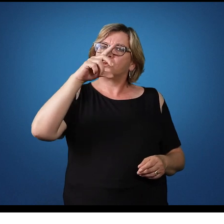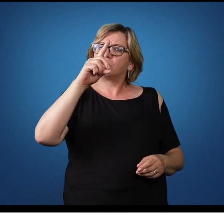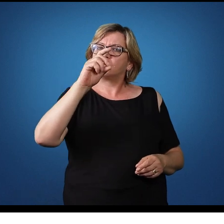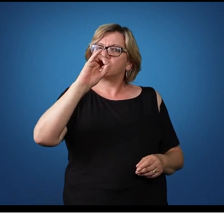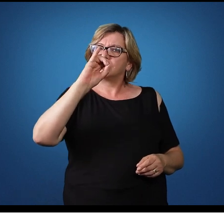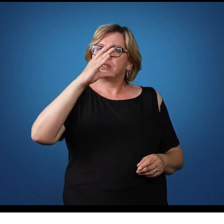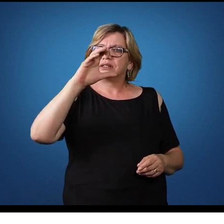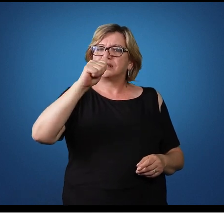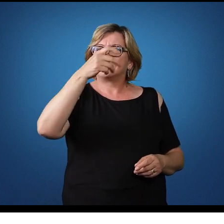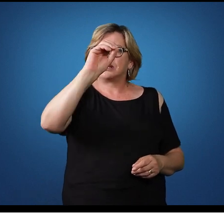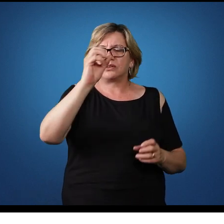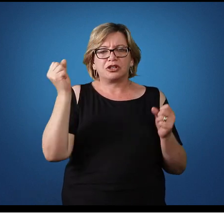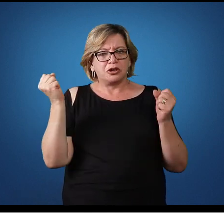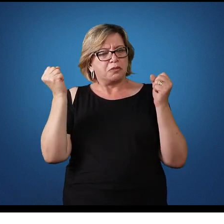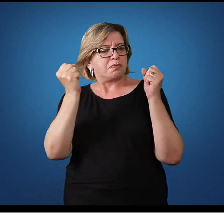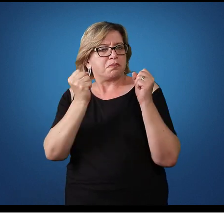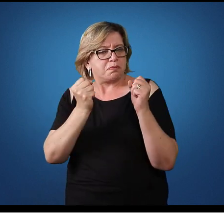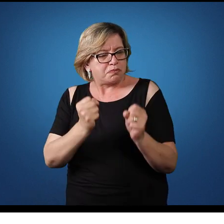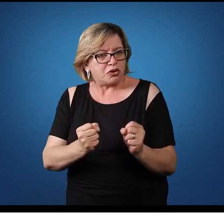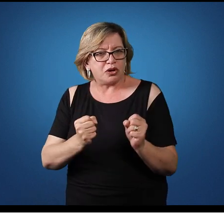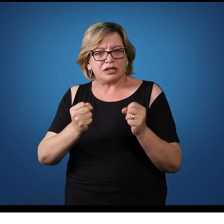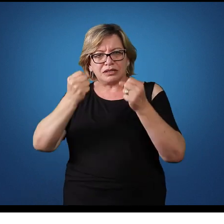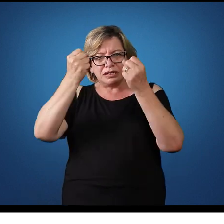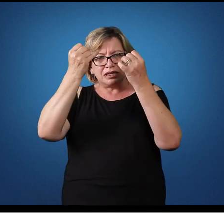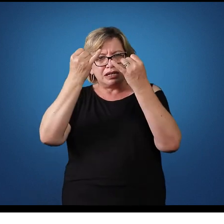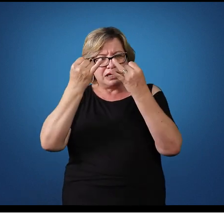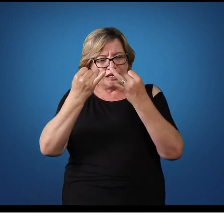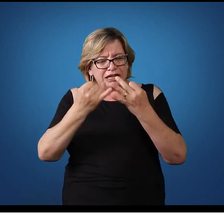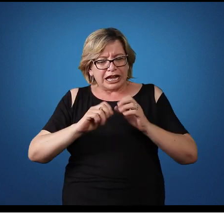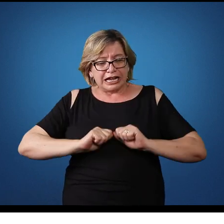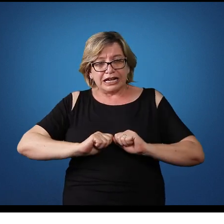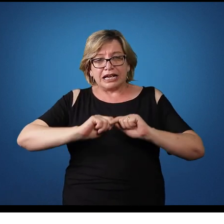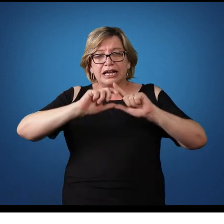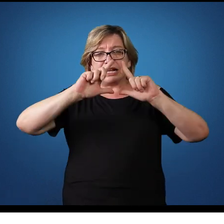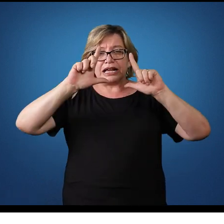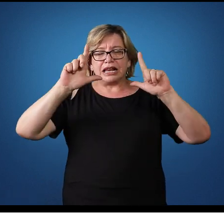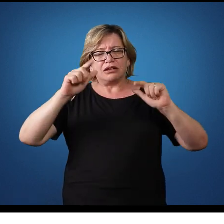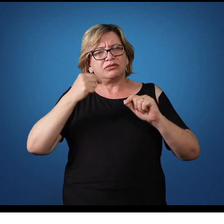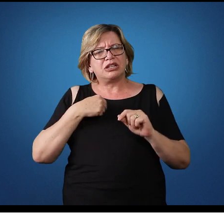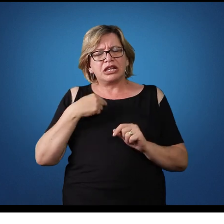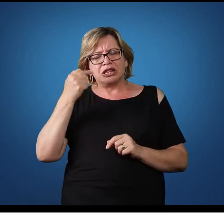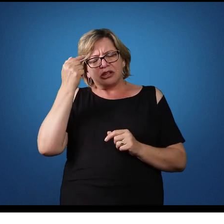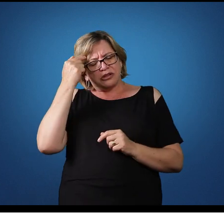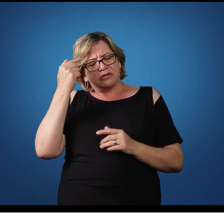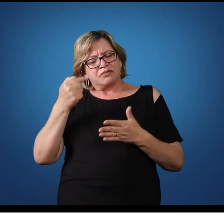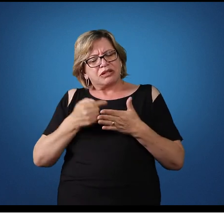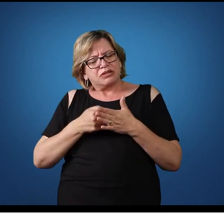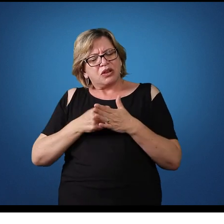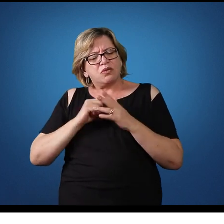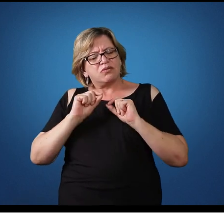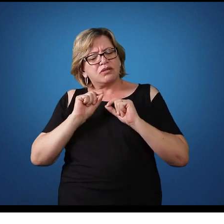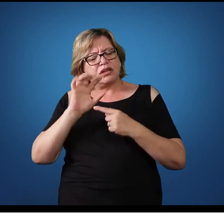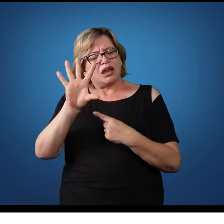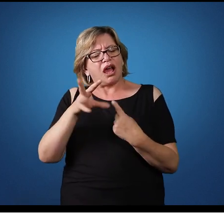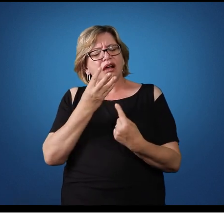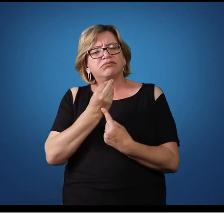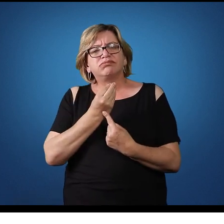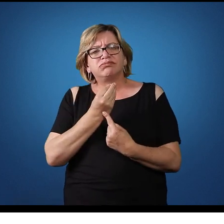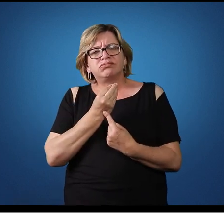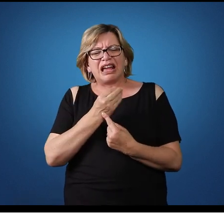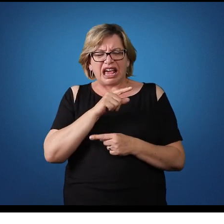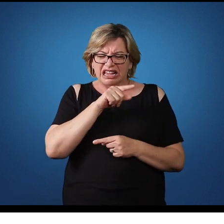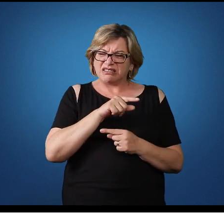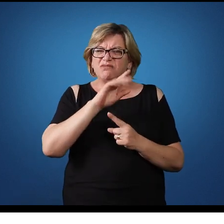suficientes que sejam capazes de tirar qualquer dúvida quando a gente se pergunta o que é arte ou se um certo objeto é